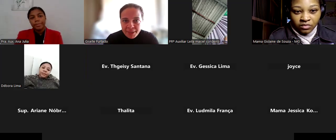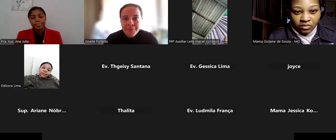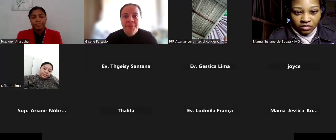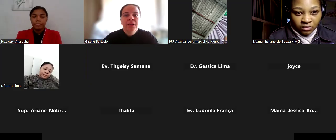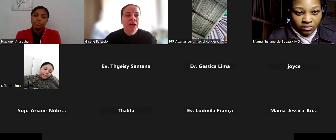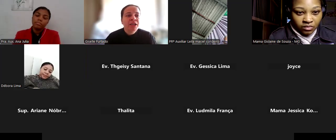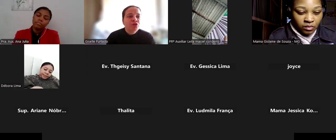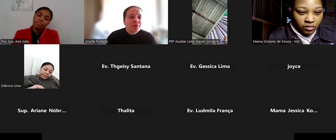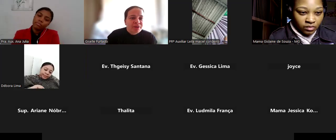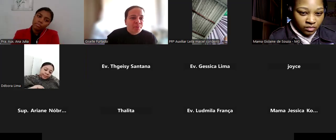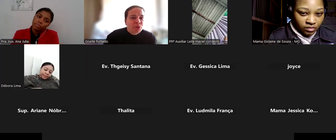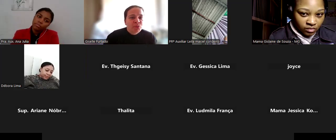Amém? Ana Júlia, mais uma pergunta?